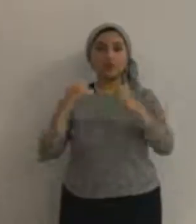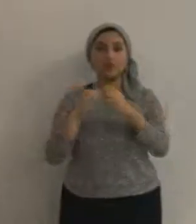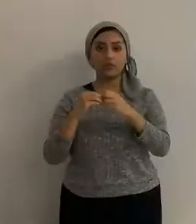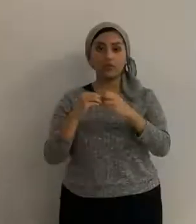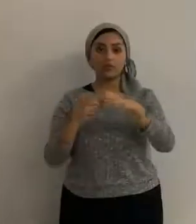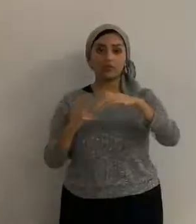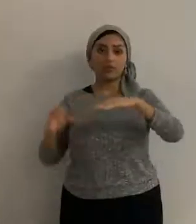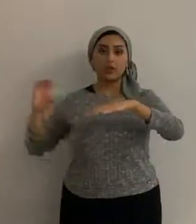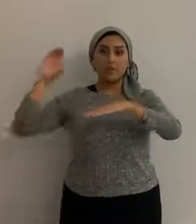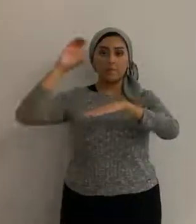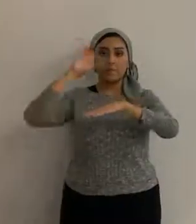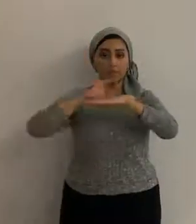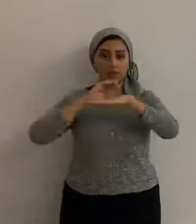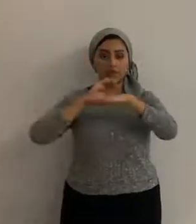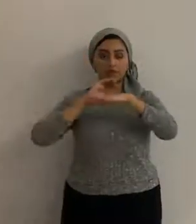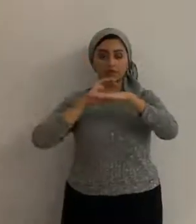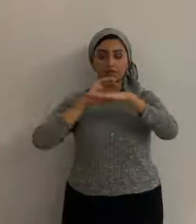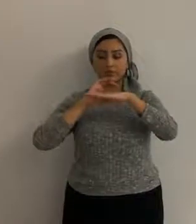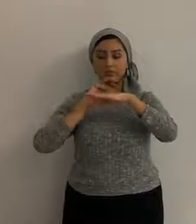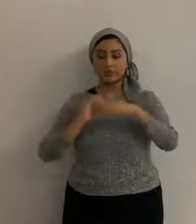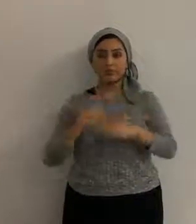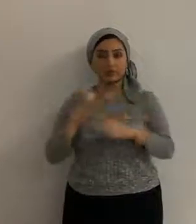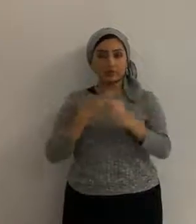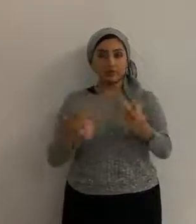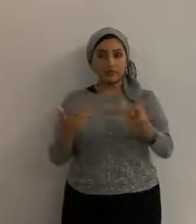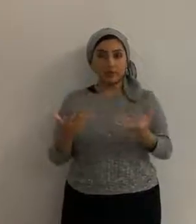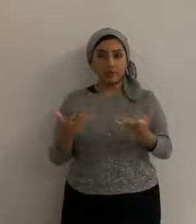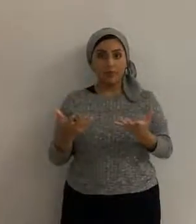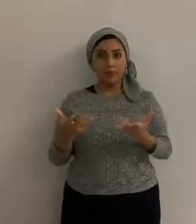Pero en realidad lo que está cargando desde un suelo